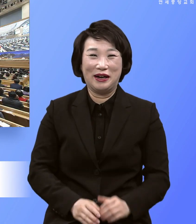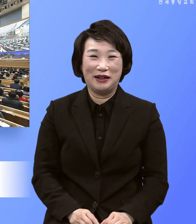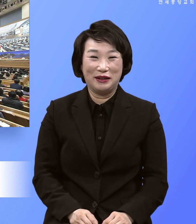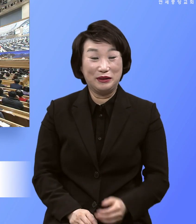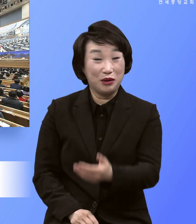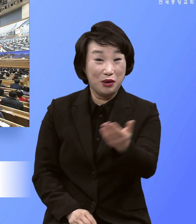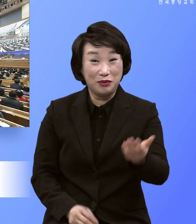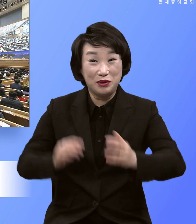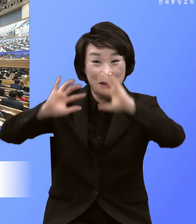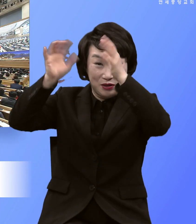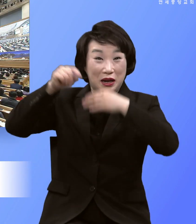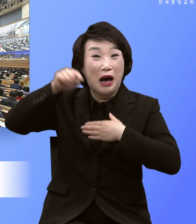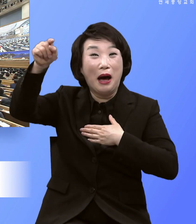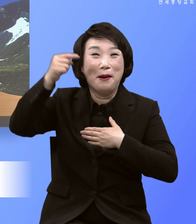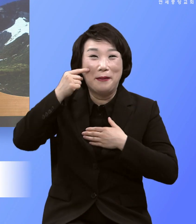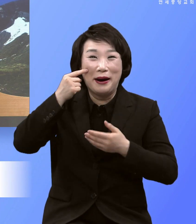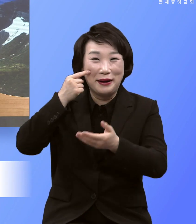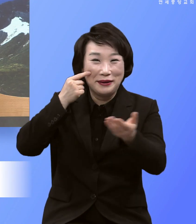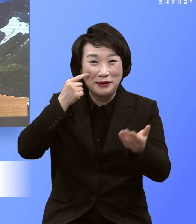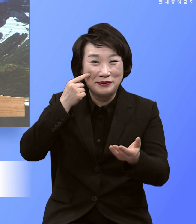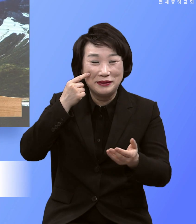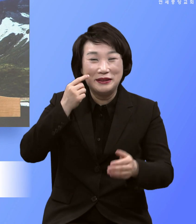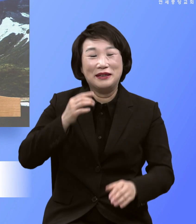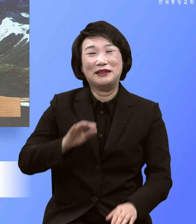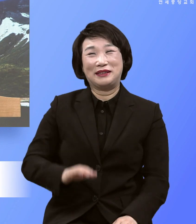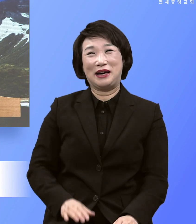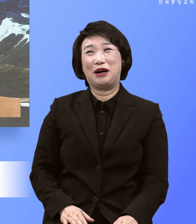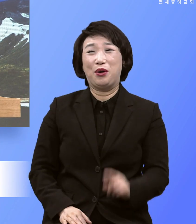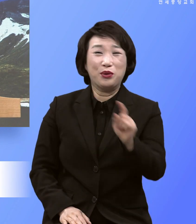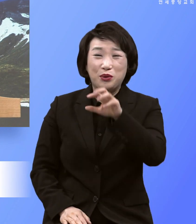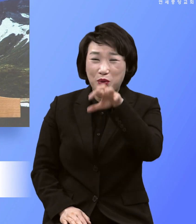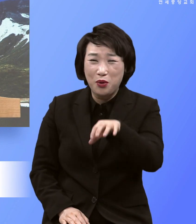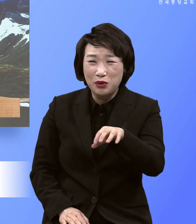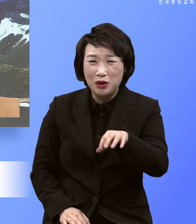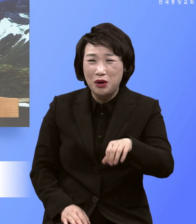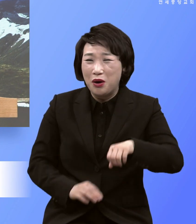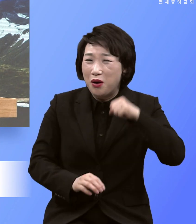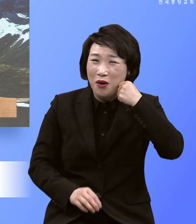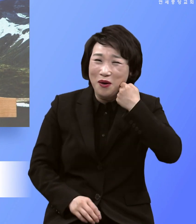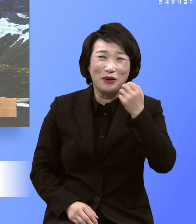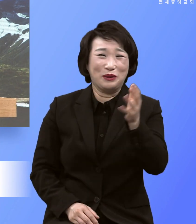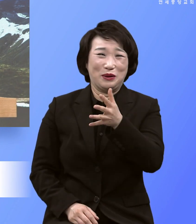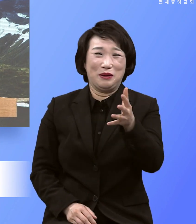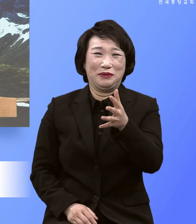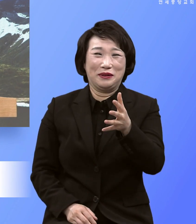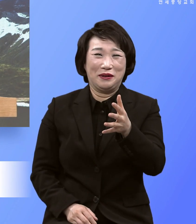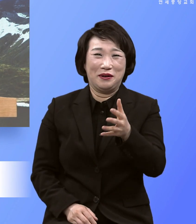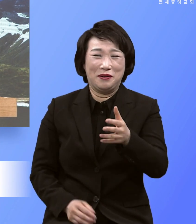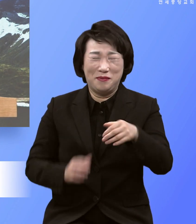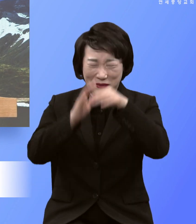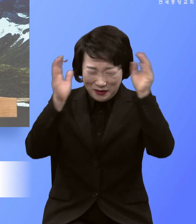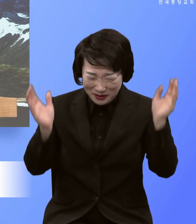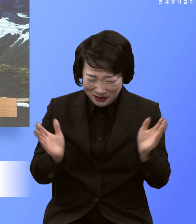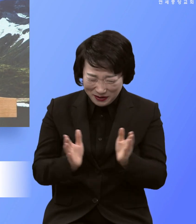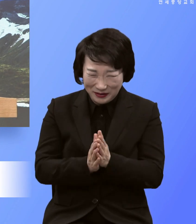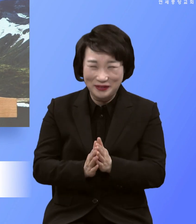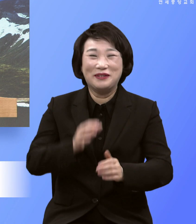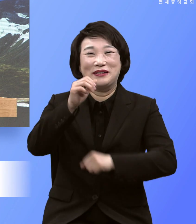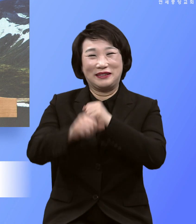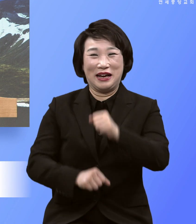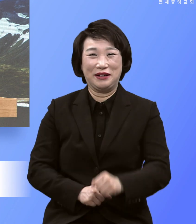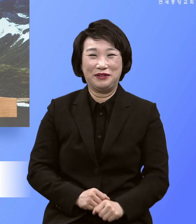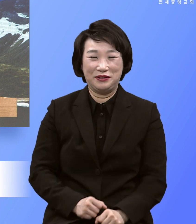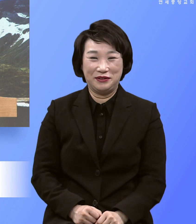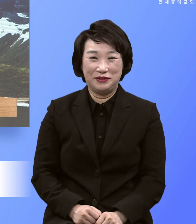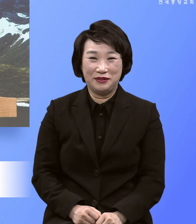돼요. 여러분 천국 가보세요. 어느 한 곳에 부자한 것이 있나? 전혀 없어요.